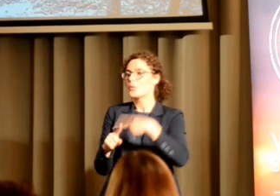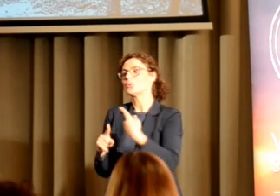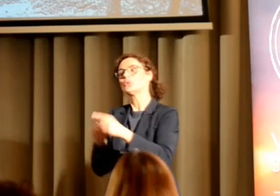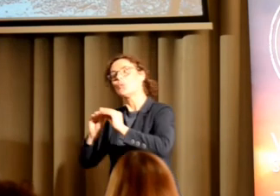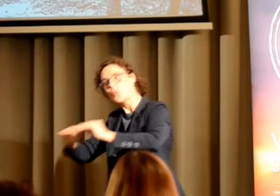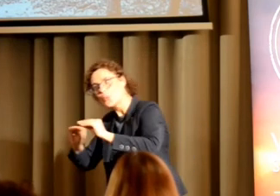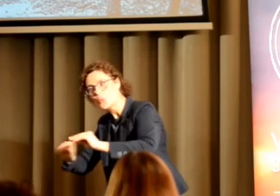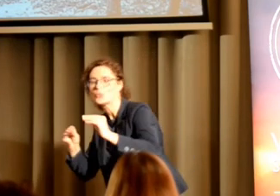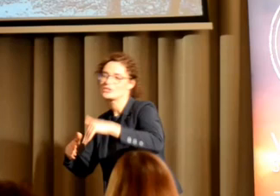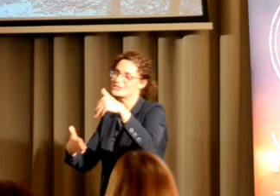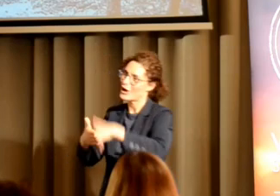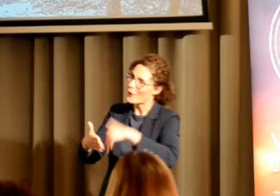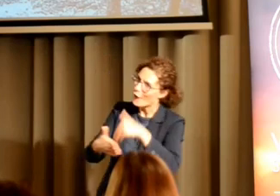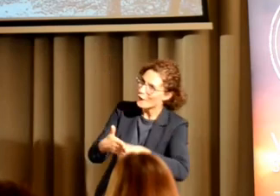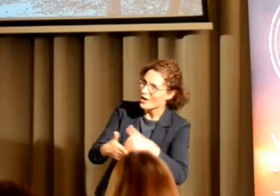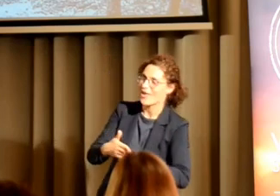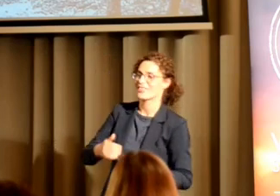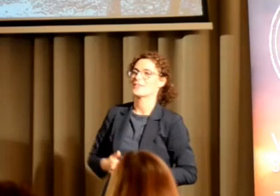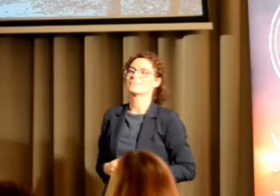ich pewnych zachowań,